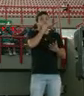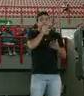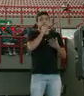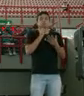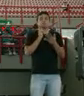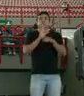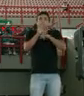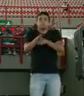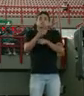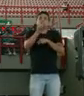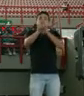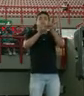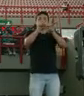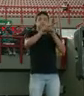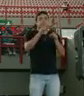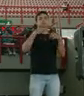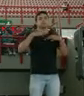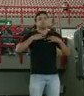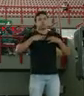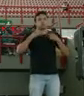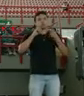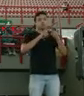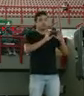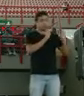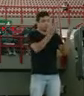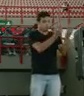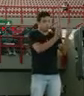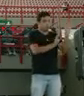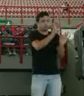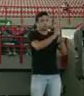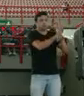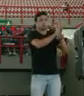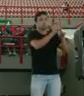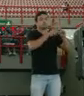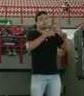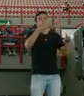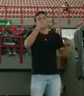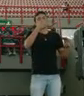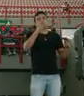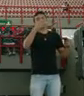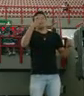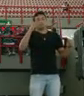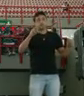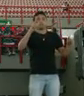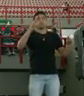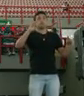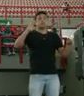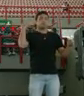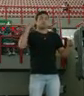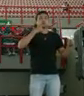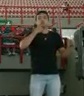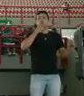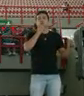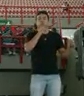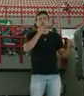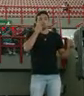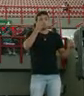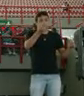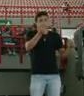o enxoval do filho, a ajeitar o quarto, coisa que há 40, 50, um século atrás, isso praticamente não se